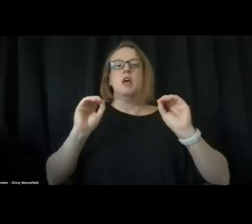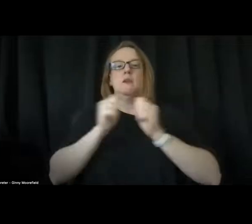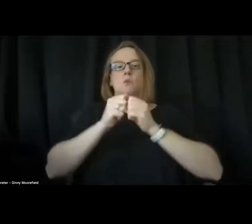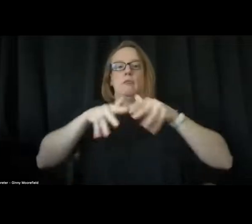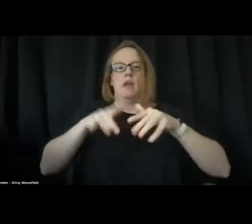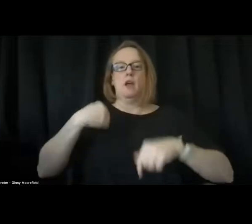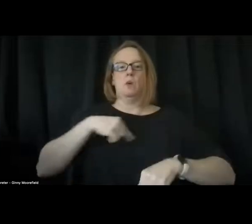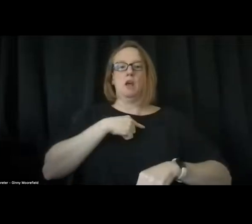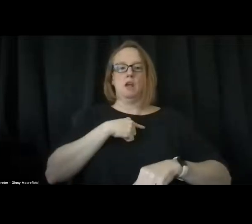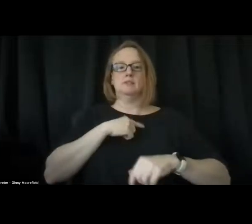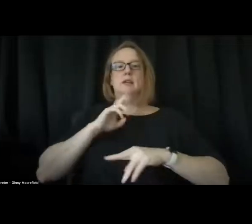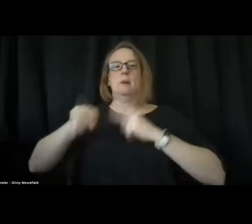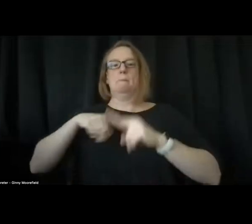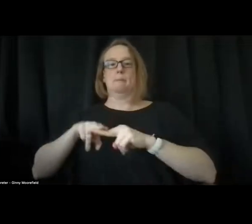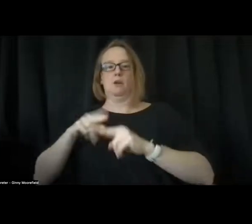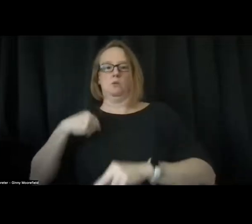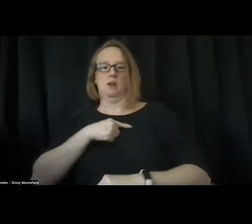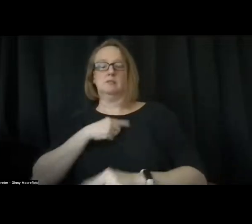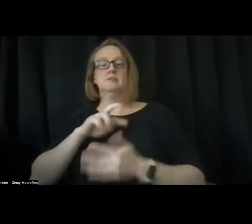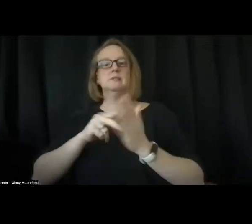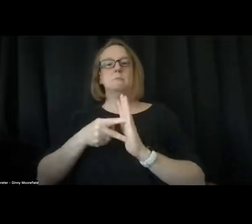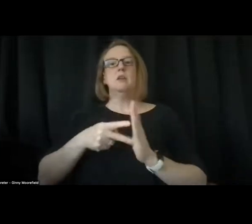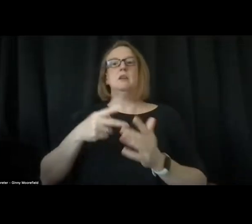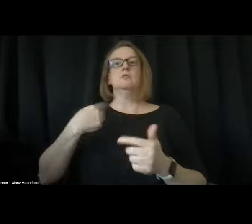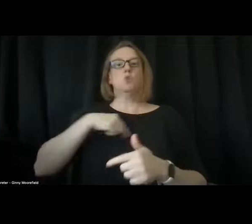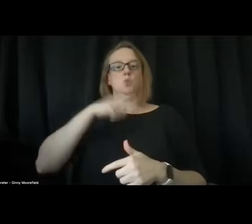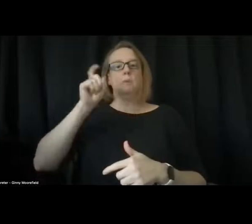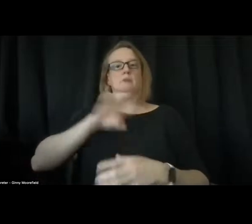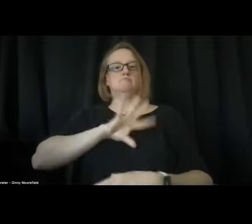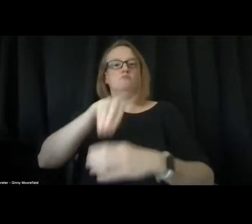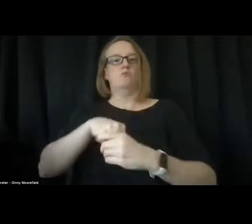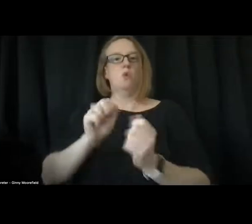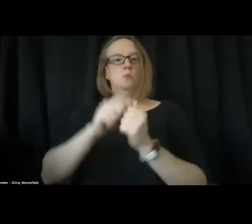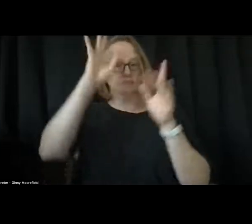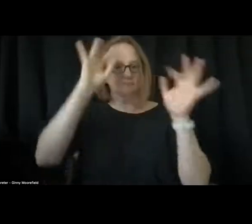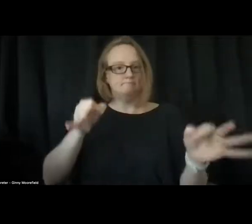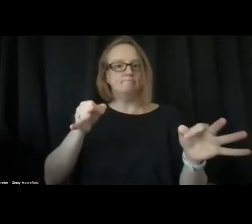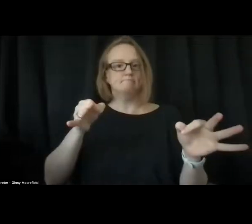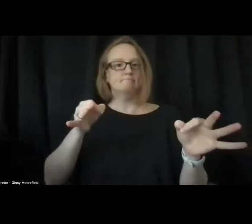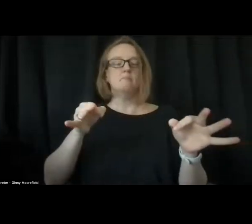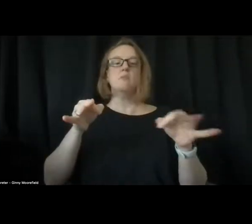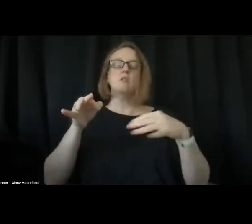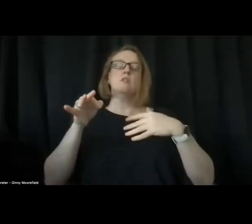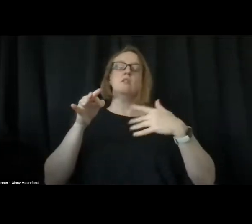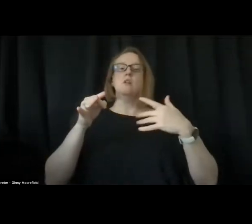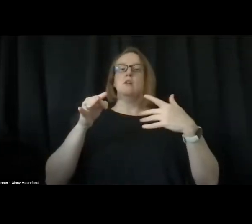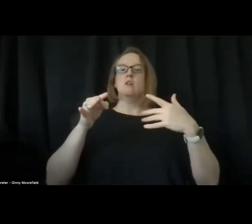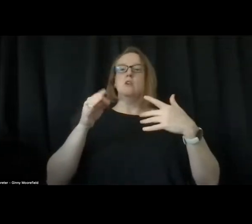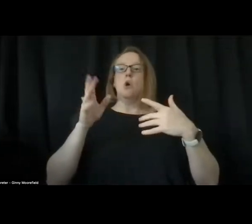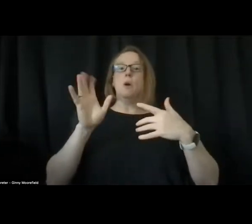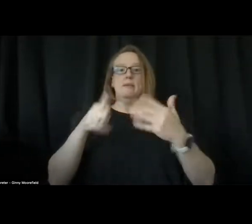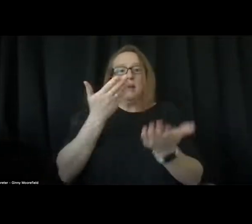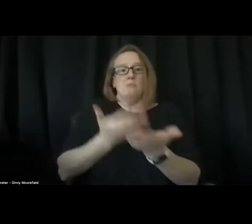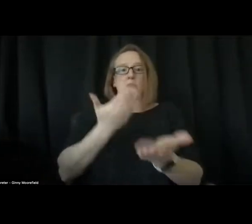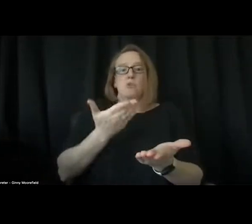del poder de un individuo para iniciar un movimiento para animar